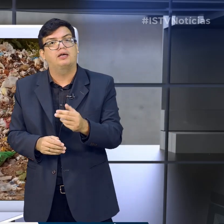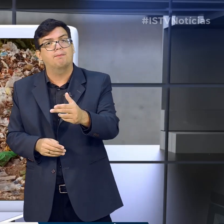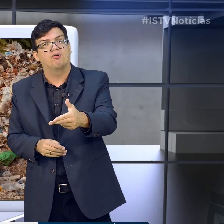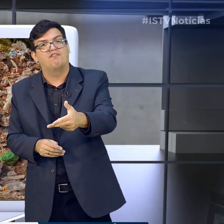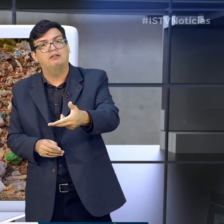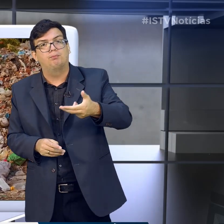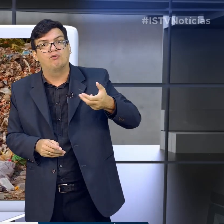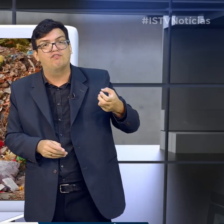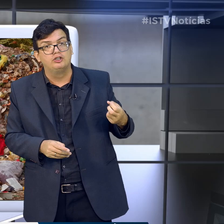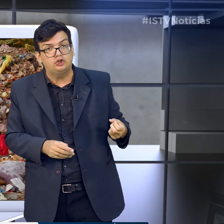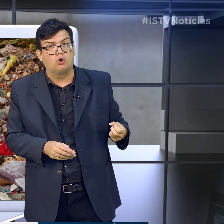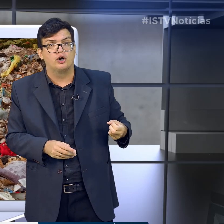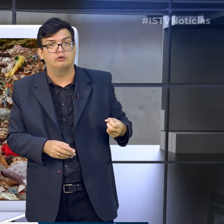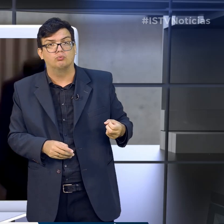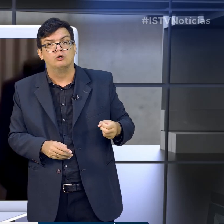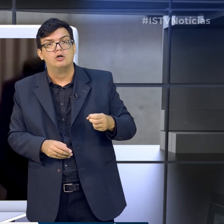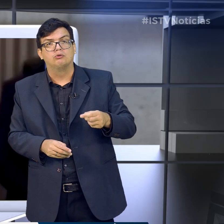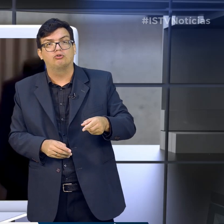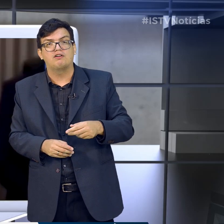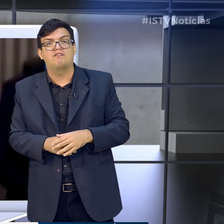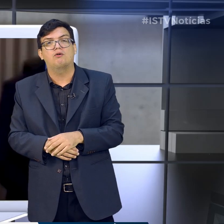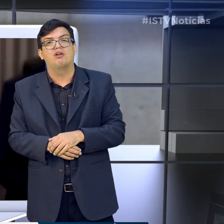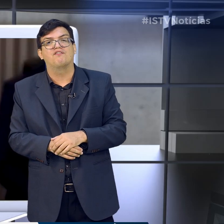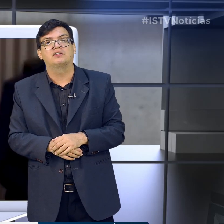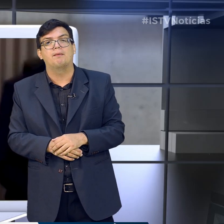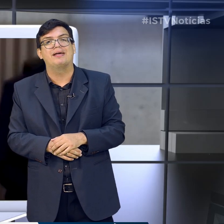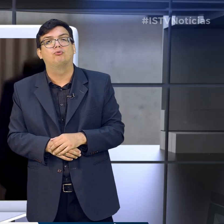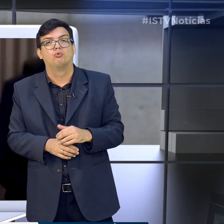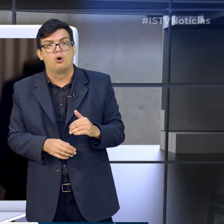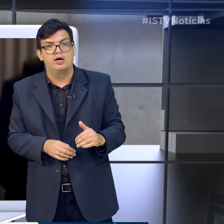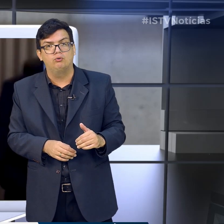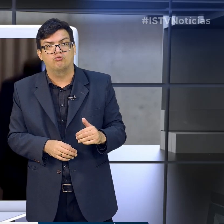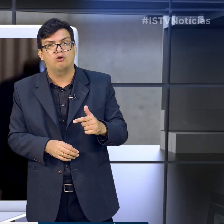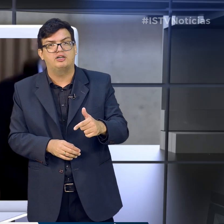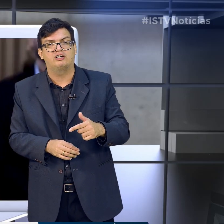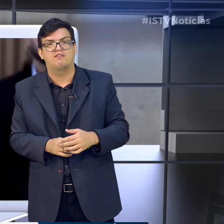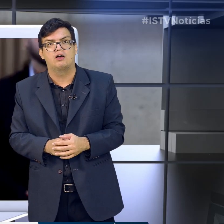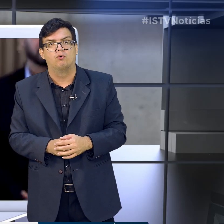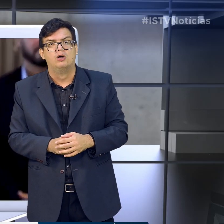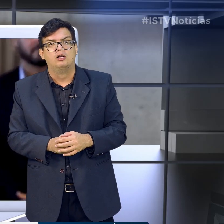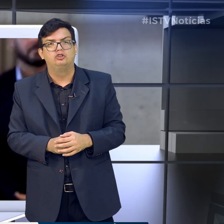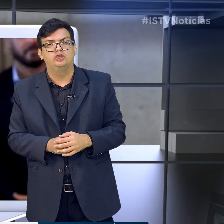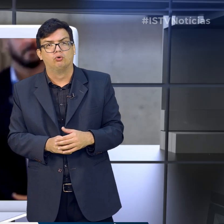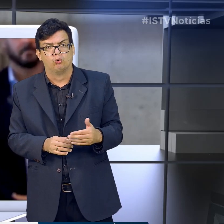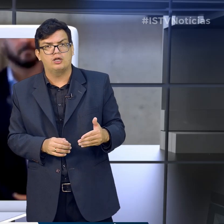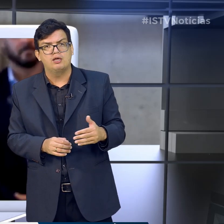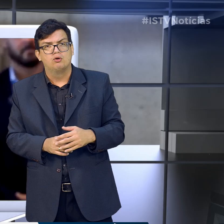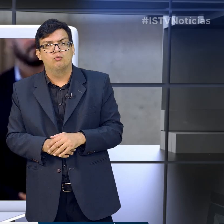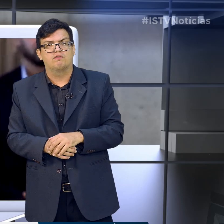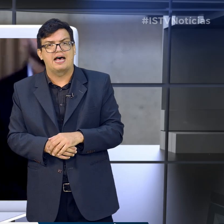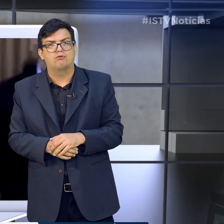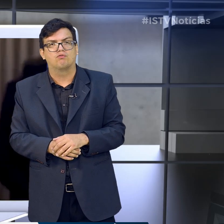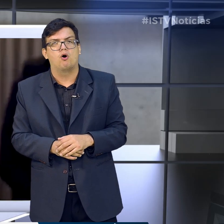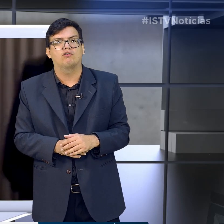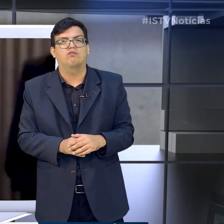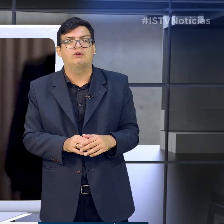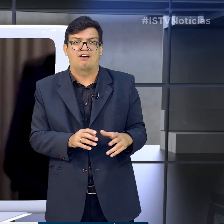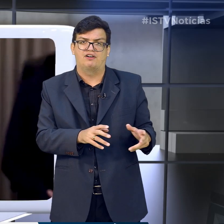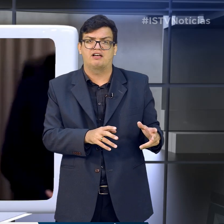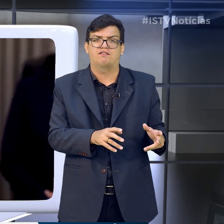e reprovado por 28 no terceiro levanta respeito do ano sobre a gestão de Lula os dados mostram que a